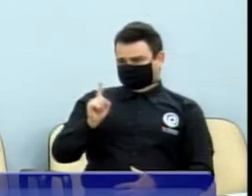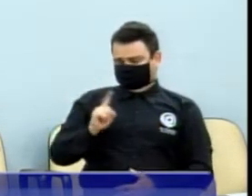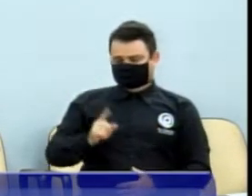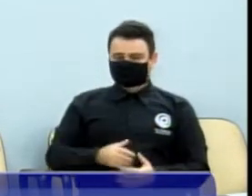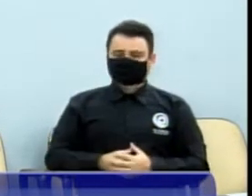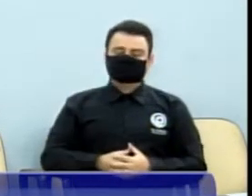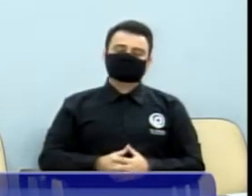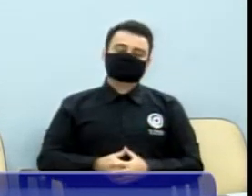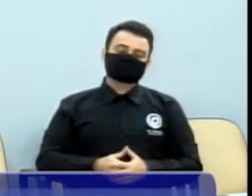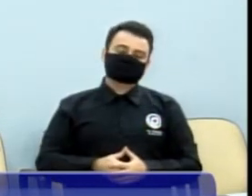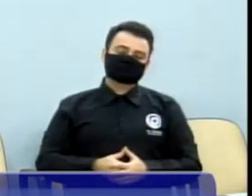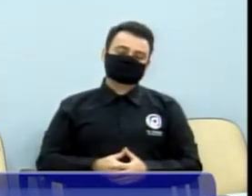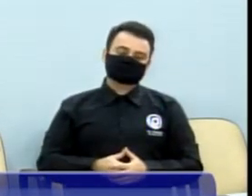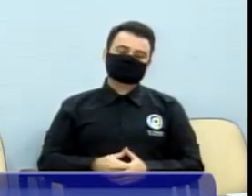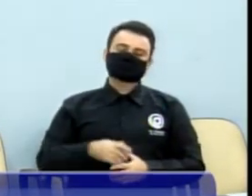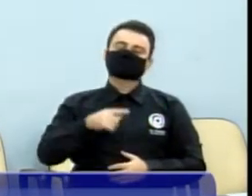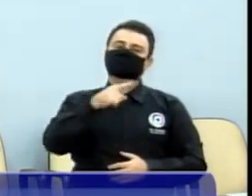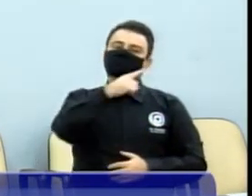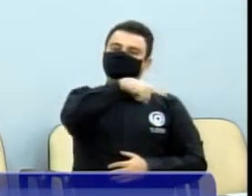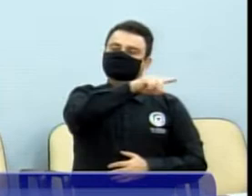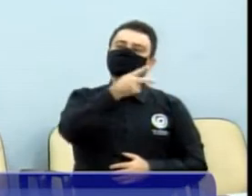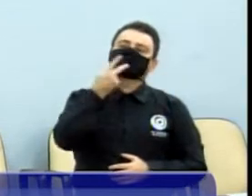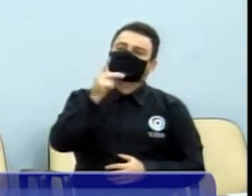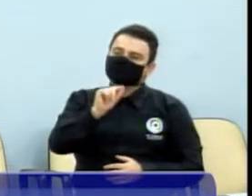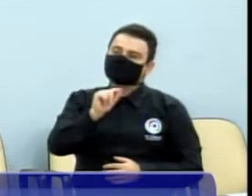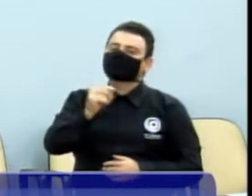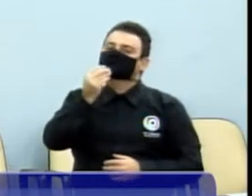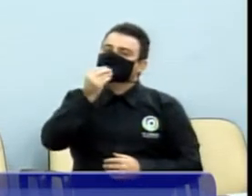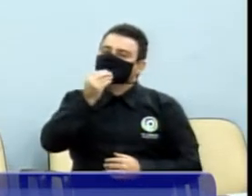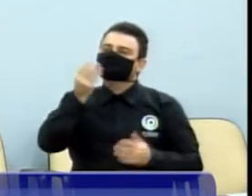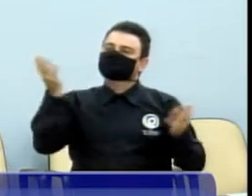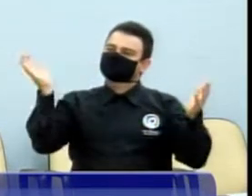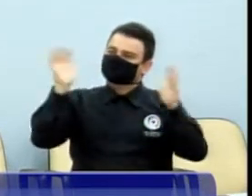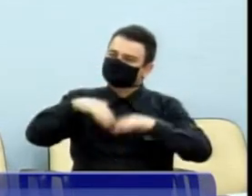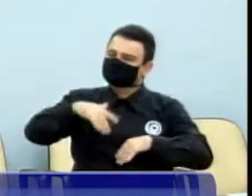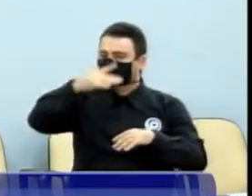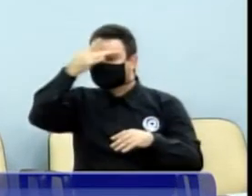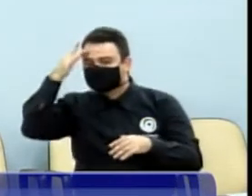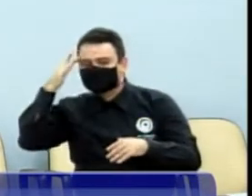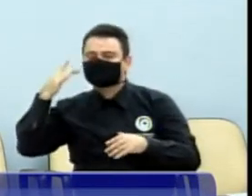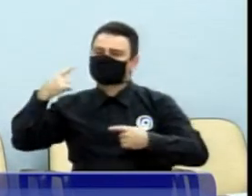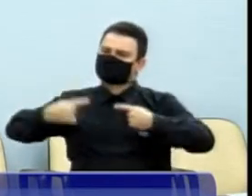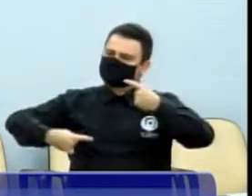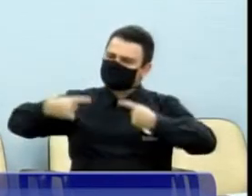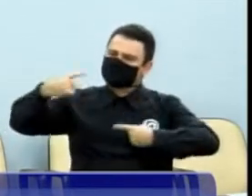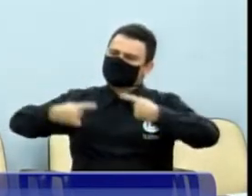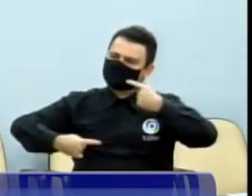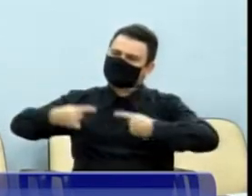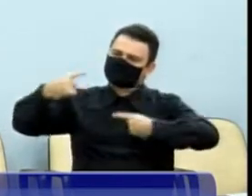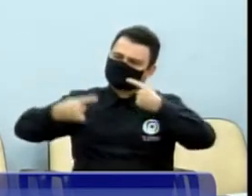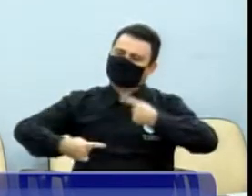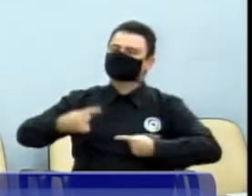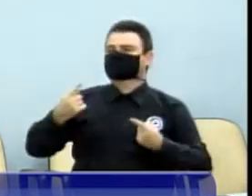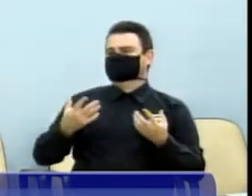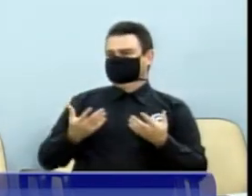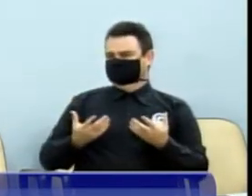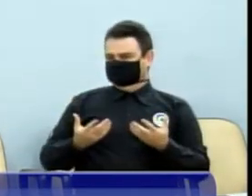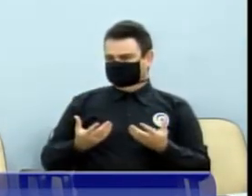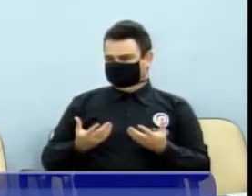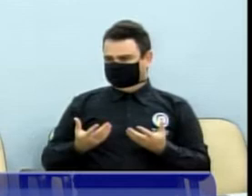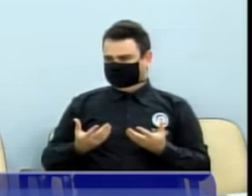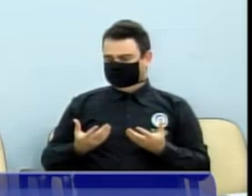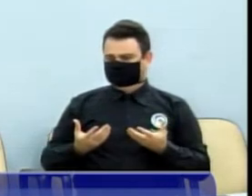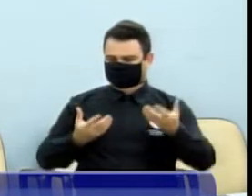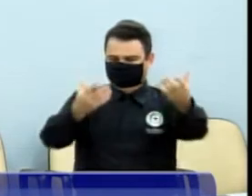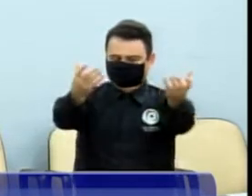que deveria haver um debate mais amplo com a sociedade e é importante dizer que esse processo não é